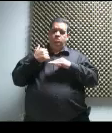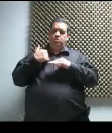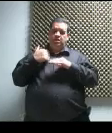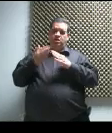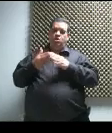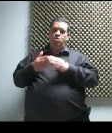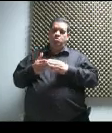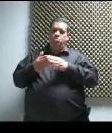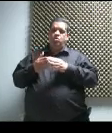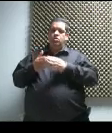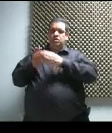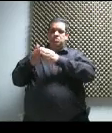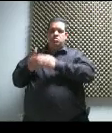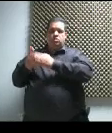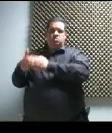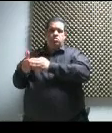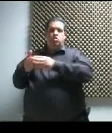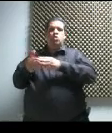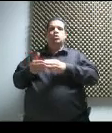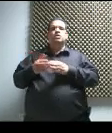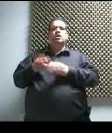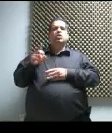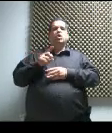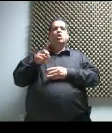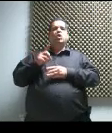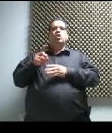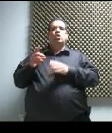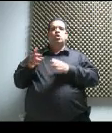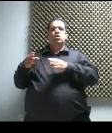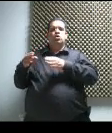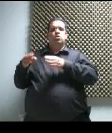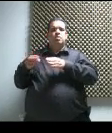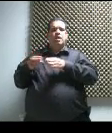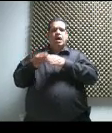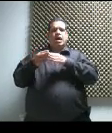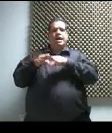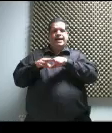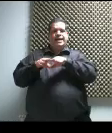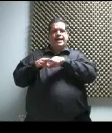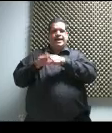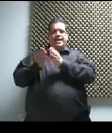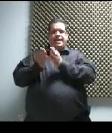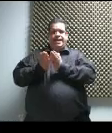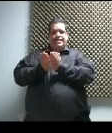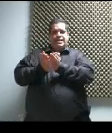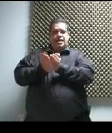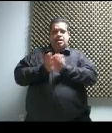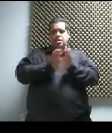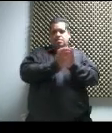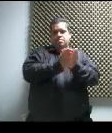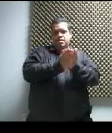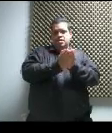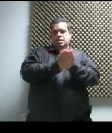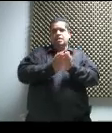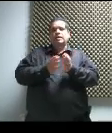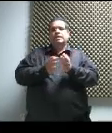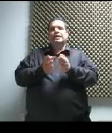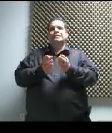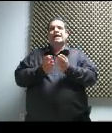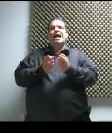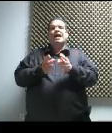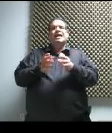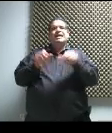uno al lado de otro, ¿dónde es que va a ocurrir el choque entre esos dos botes? Pues en la defensa, lo que le llaman la defensa, le